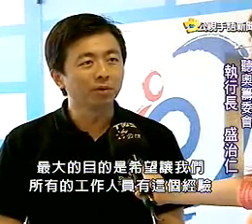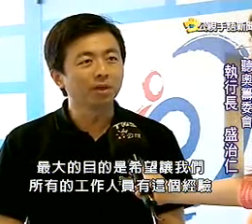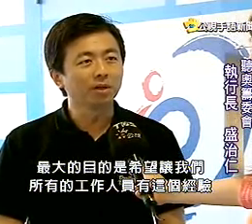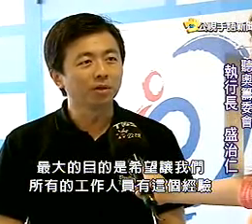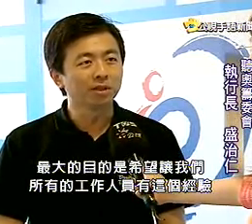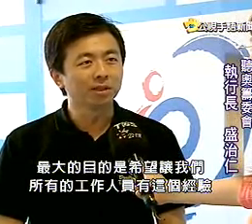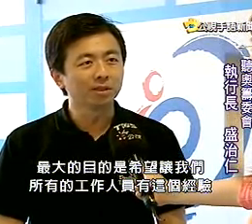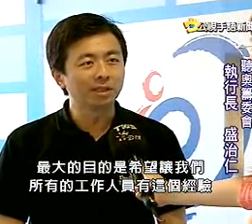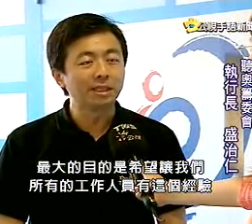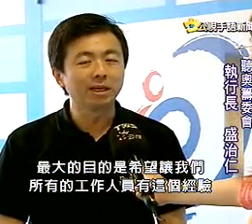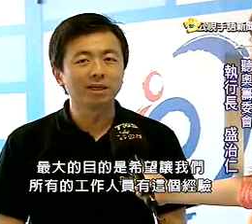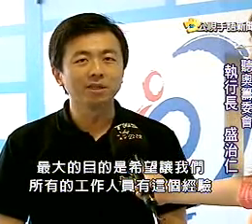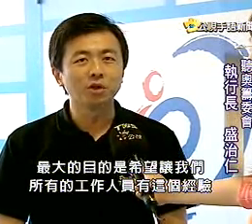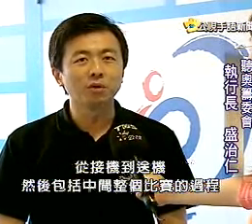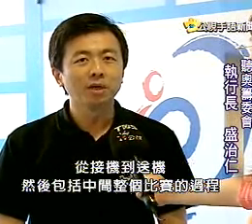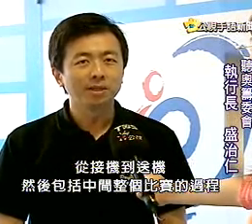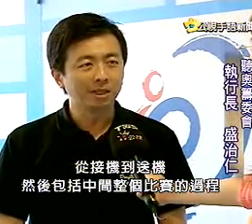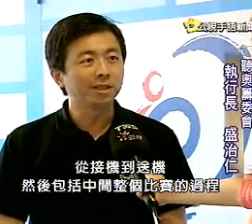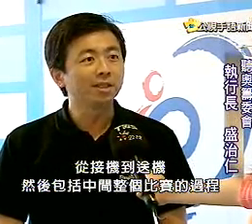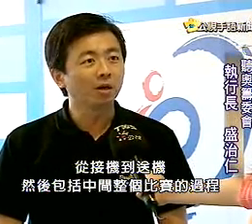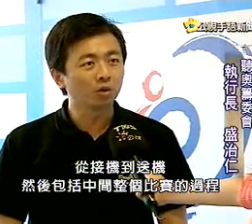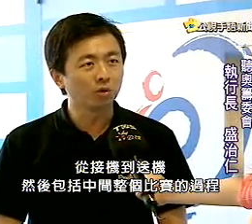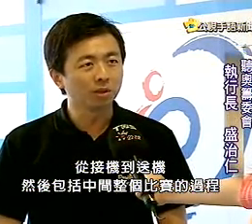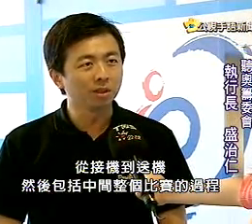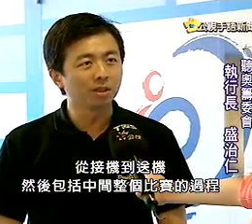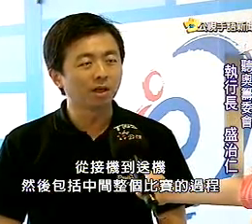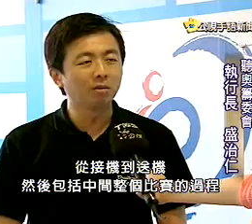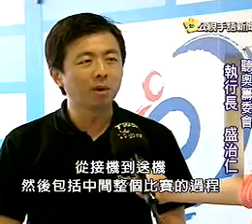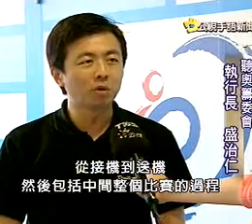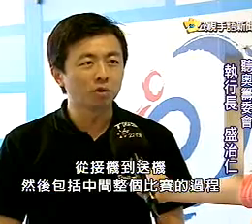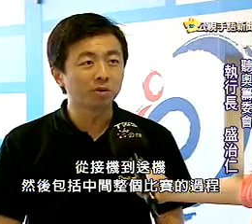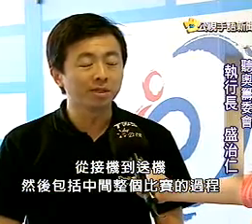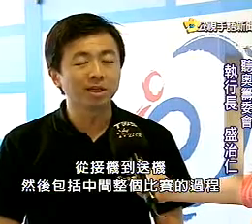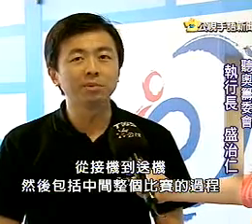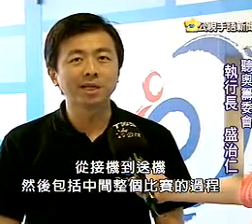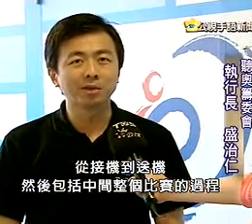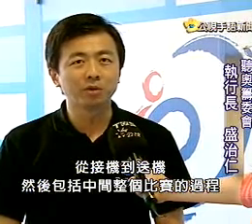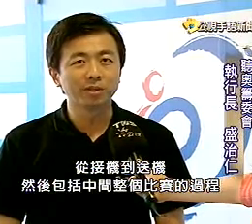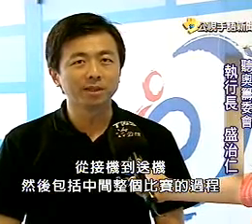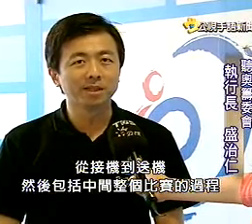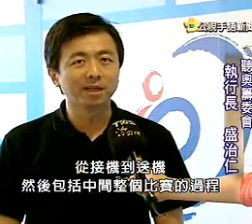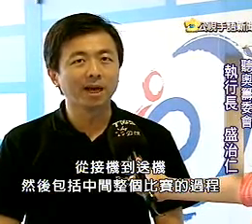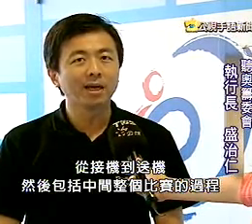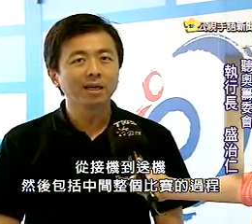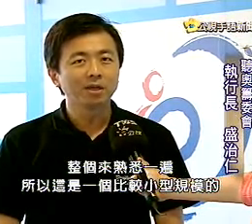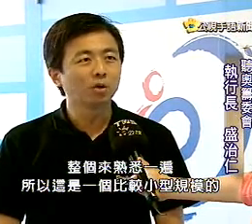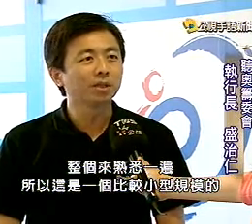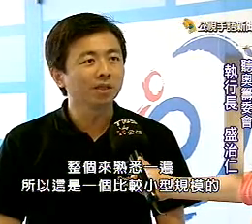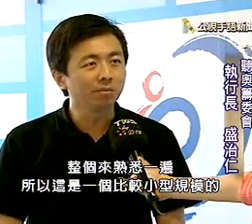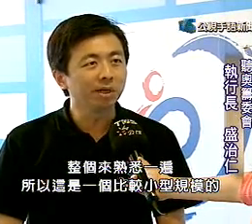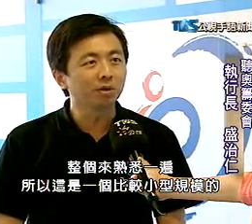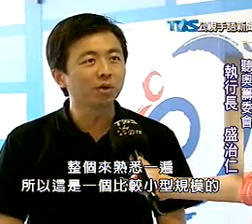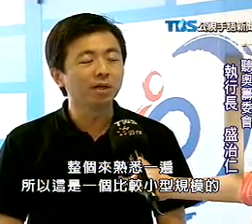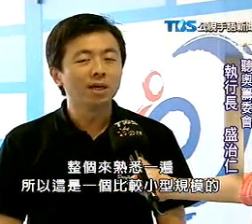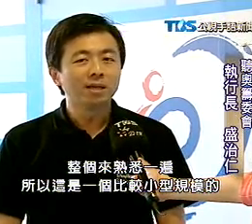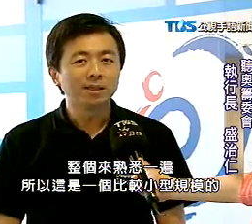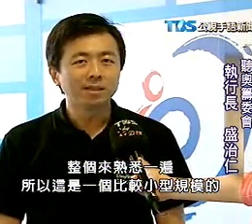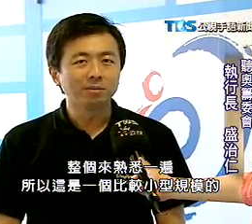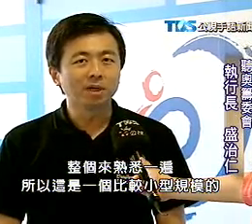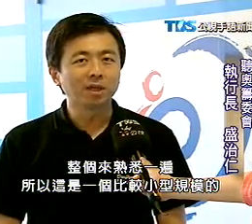啊，有这个经验，可以从接机到送机，然后包括中间整个比赛的过程，整个来熟悉一遍啊。所以这是一个比较小